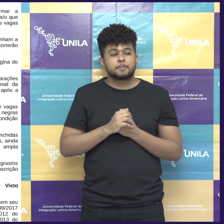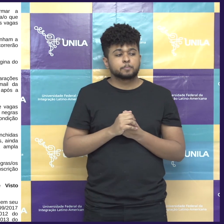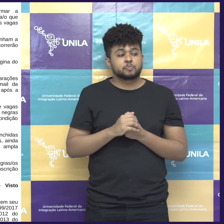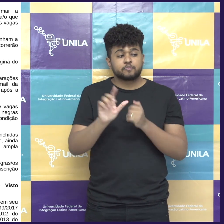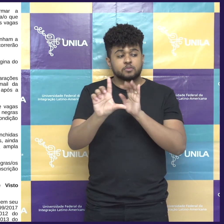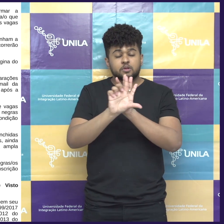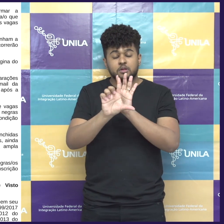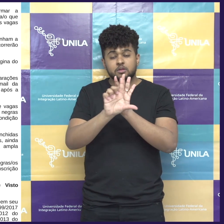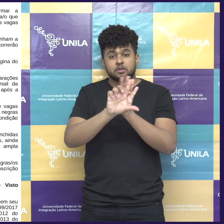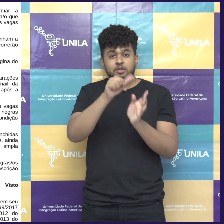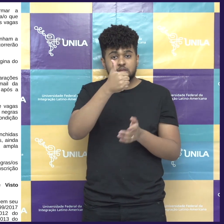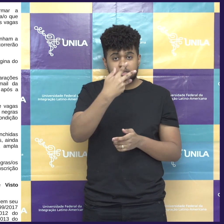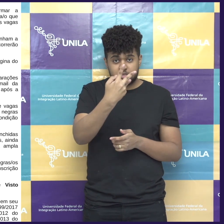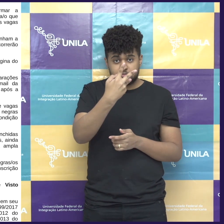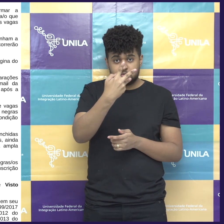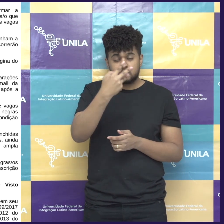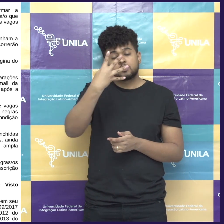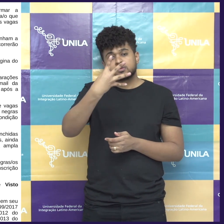na Lei